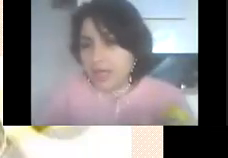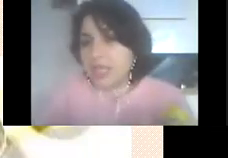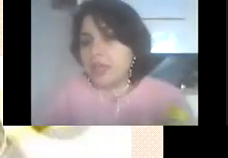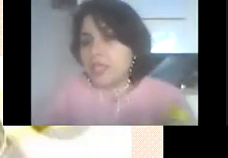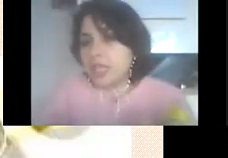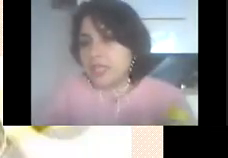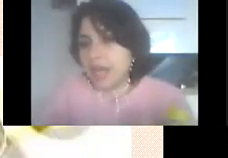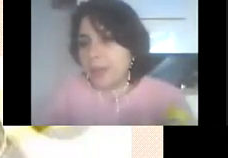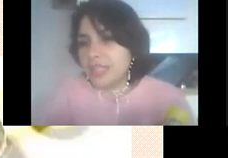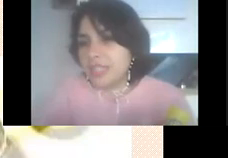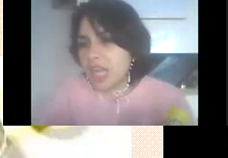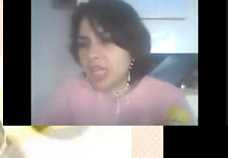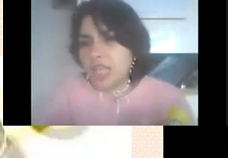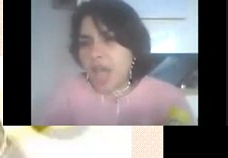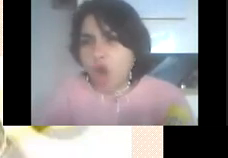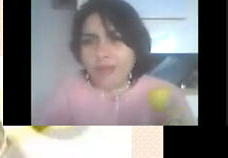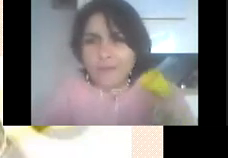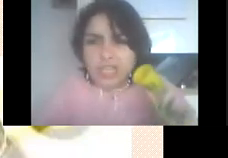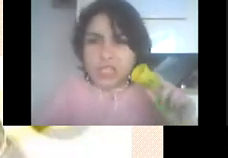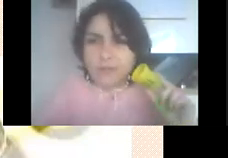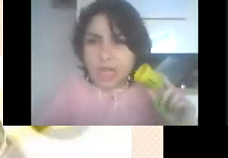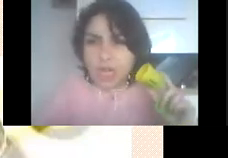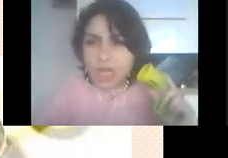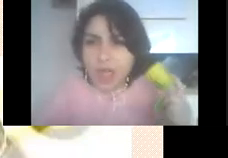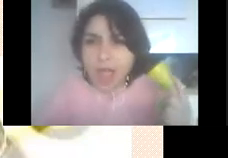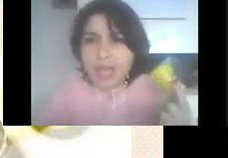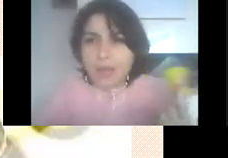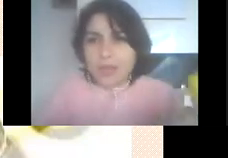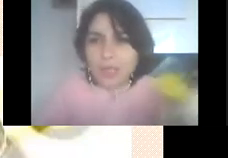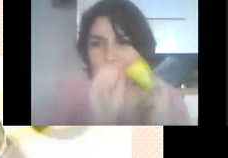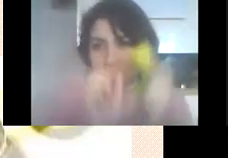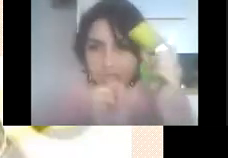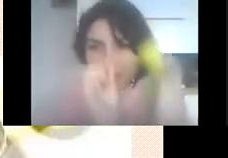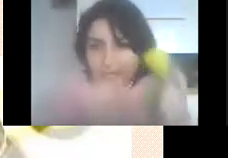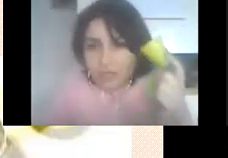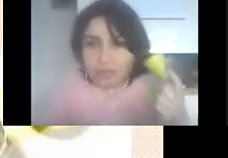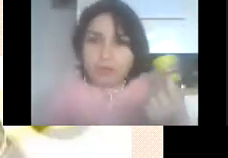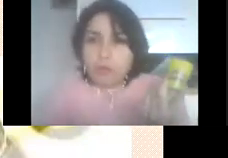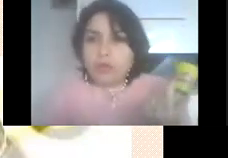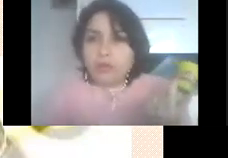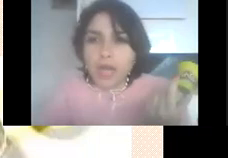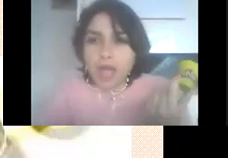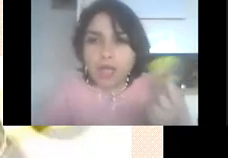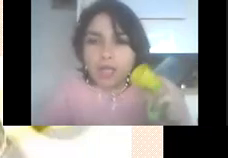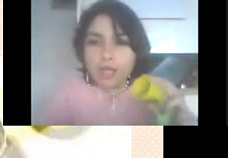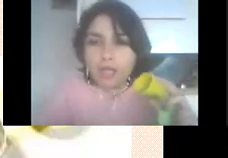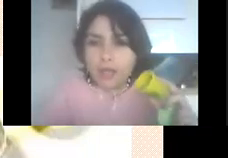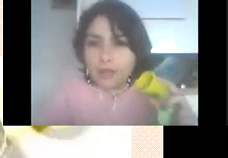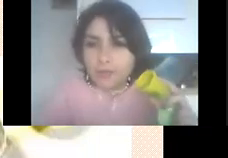A ver, ¿quién me dice que sí? ¿La plasticina es rígida o es flexible? Ahí la Amanda me está haciendo así, ¿cierto? Como que fuera...